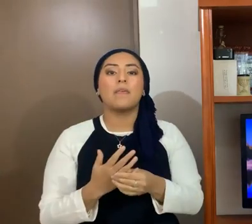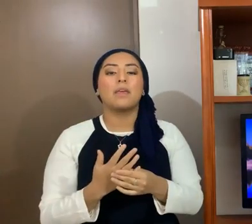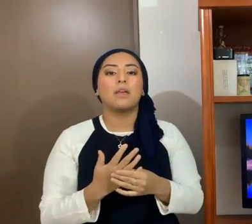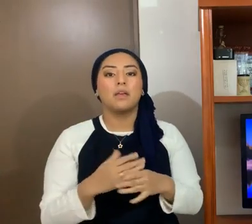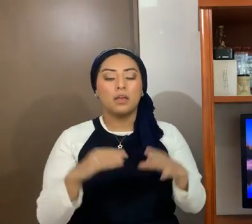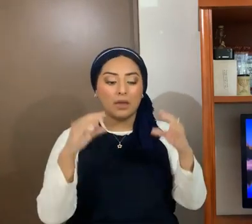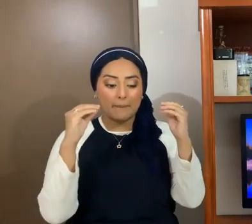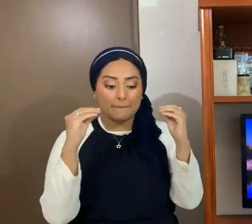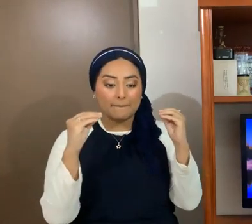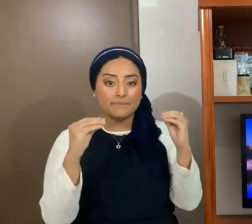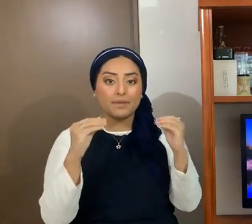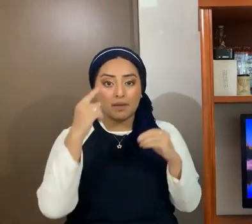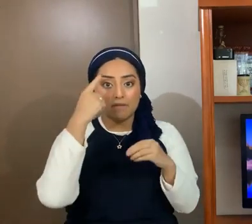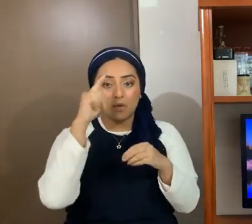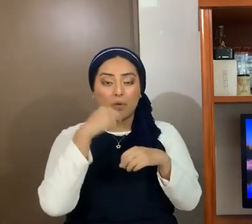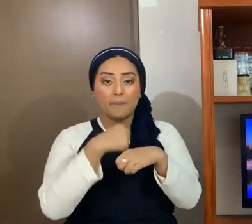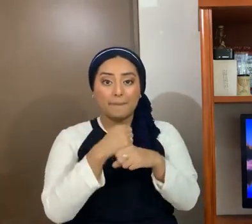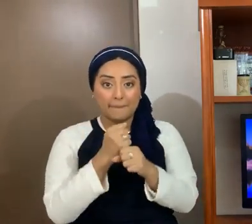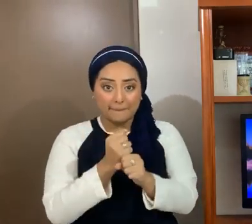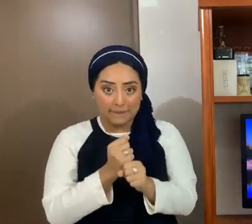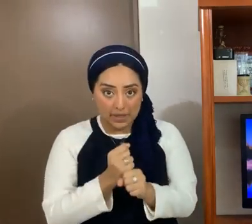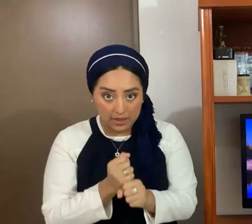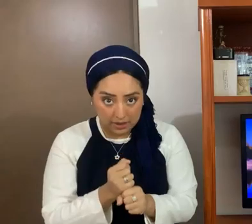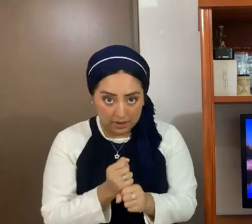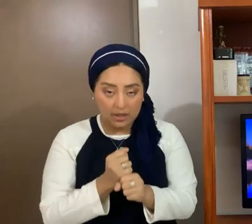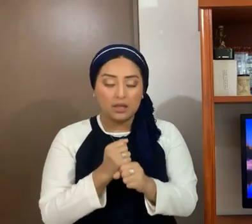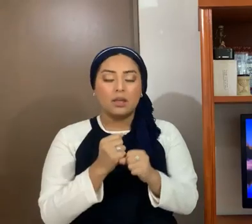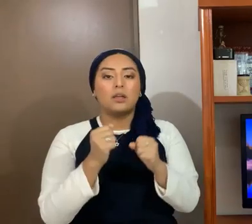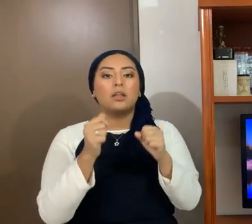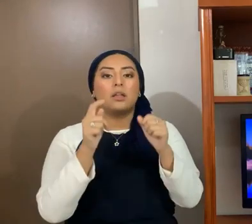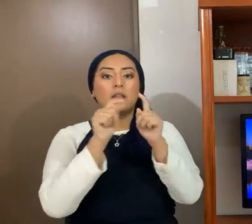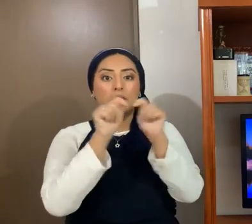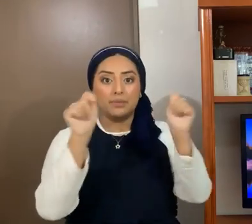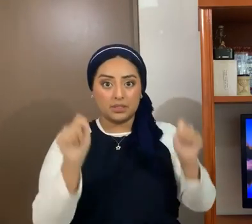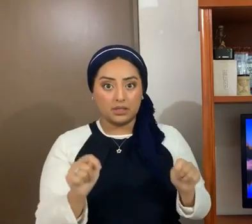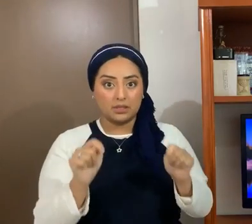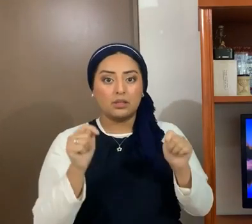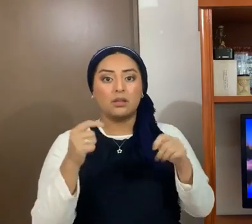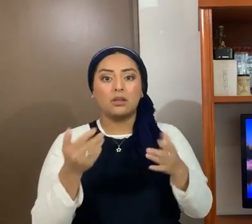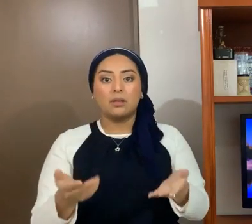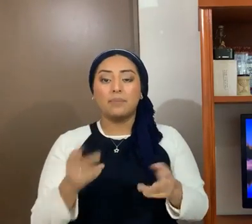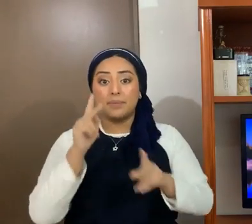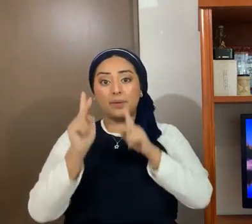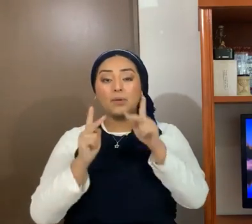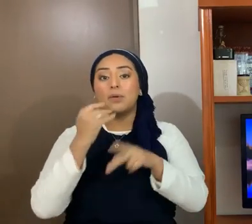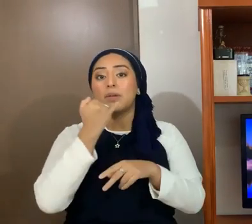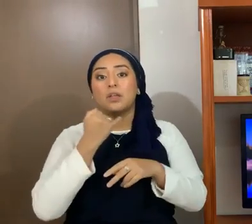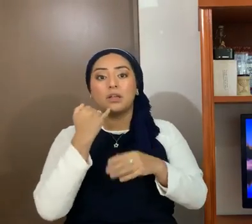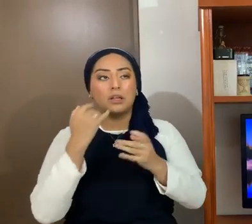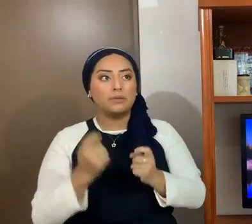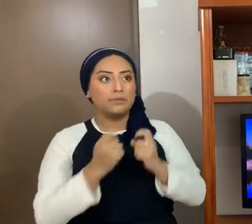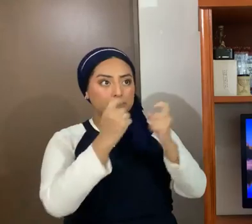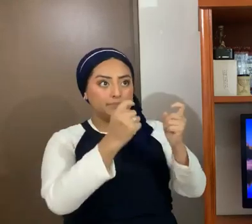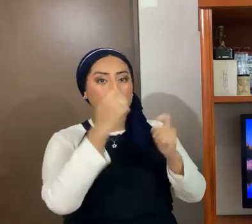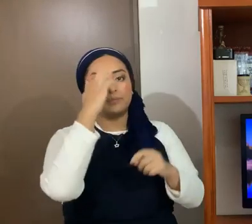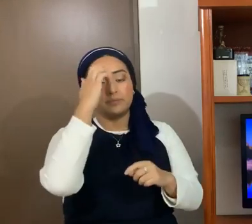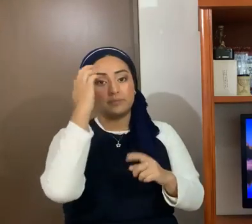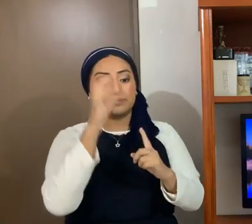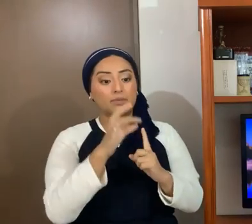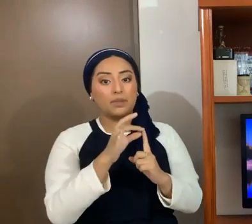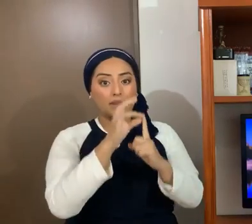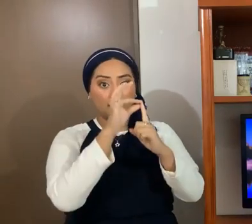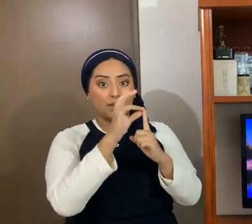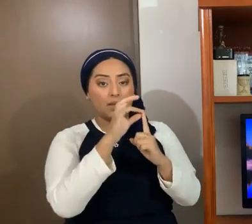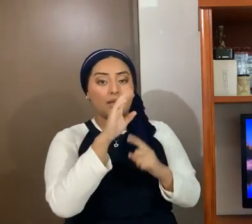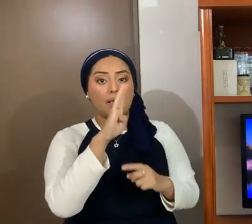Las instrucciones para la construcción del Mishkan. La ofrenda del pueblo, el llamamiento de Bezalel